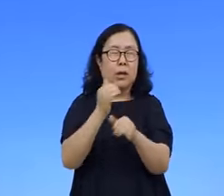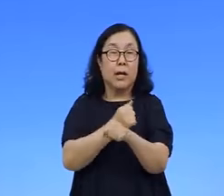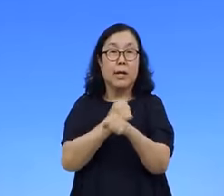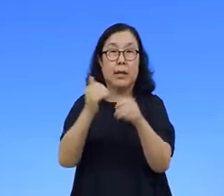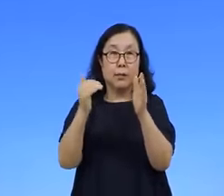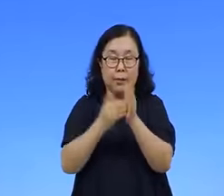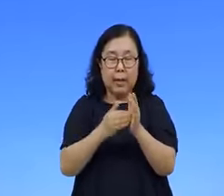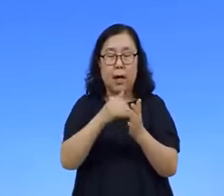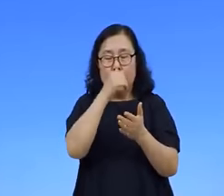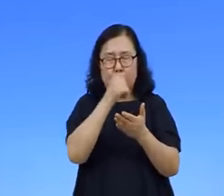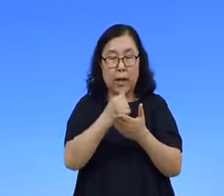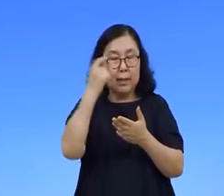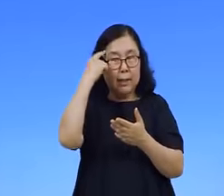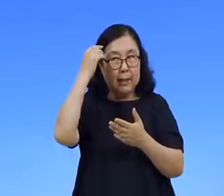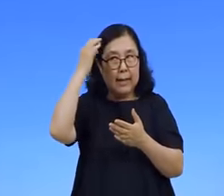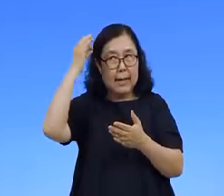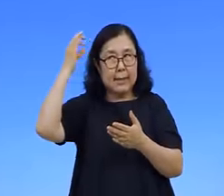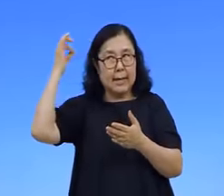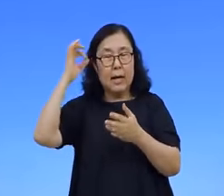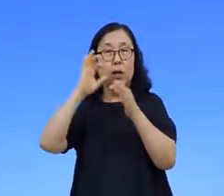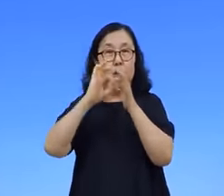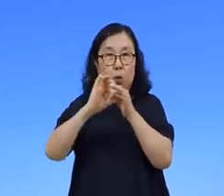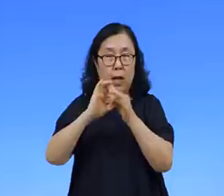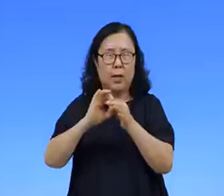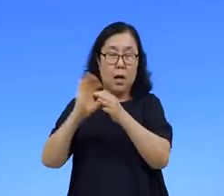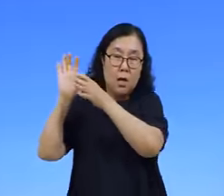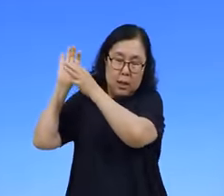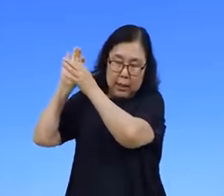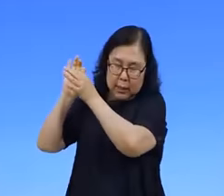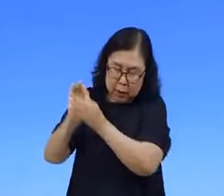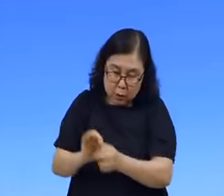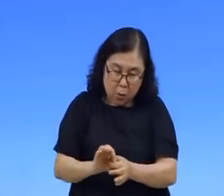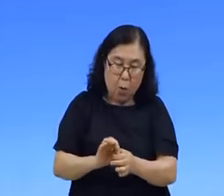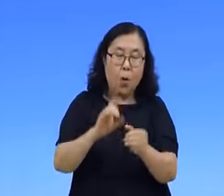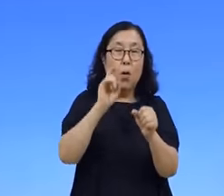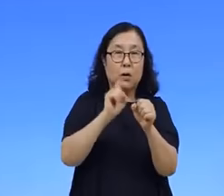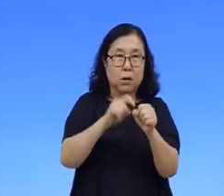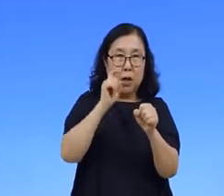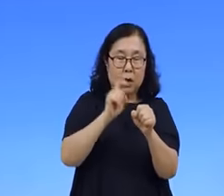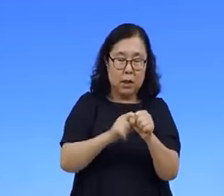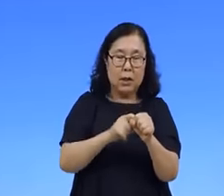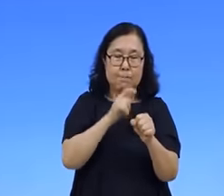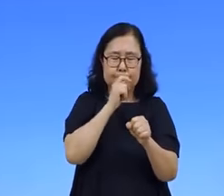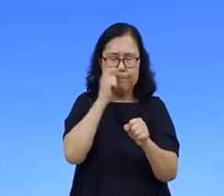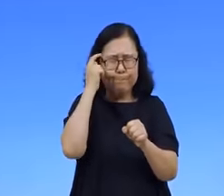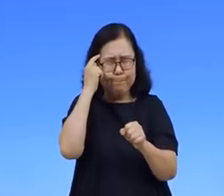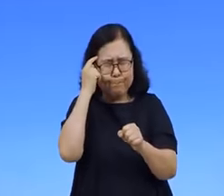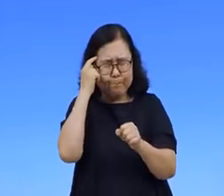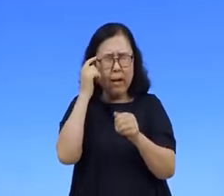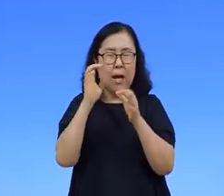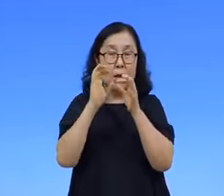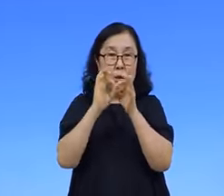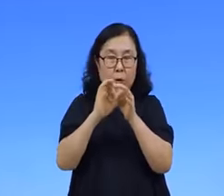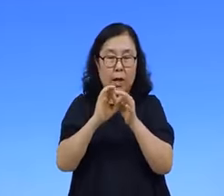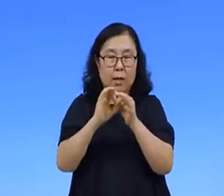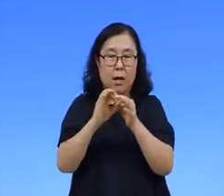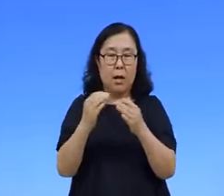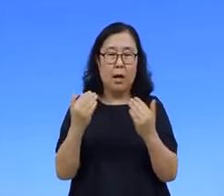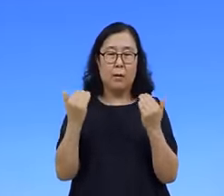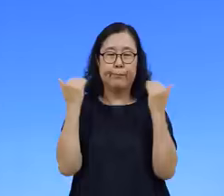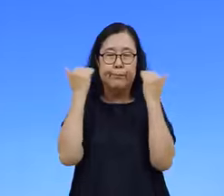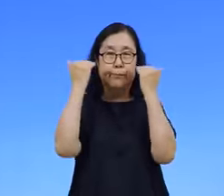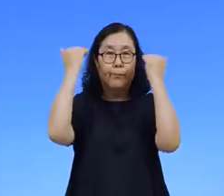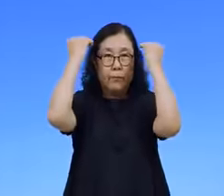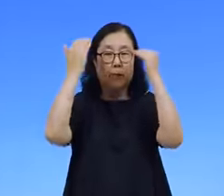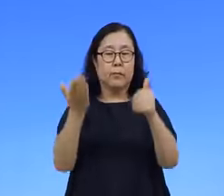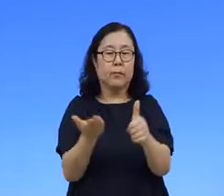죄는 상상을 통해서, 즉 지속적인 묵상을 통해서 성장하고 자라간다. 살인을 하더라도